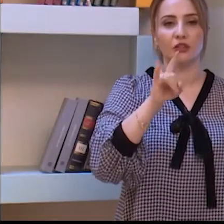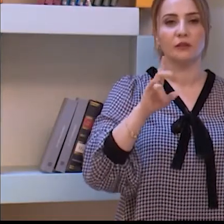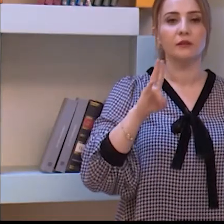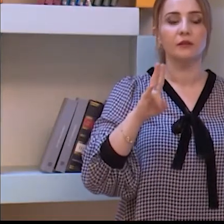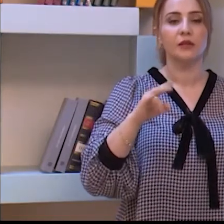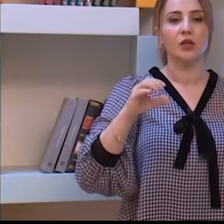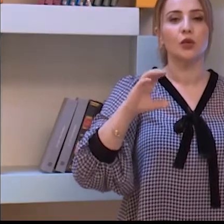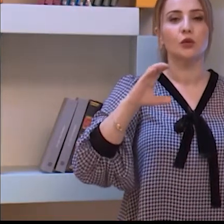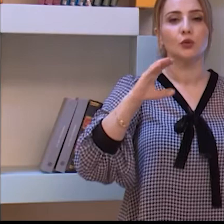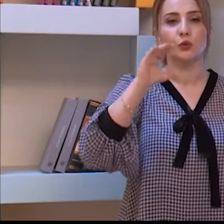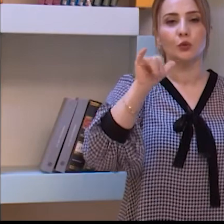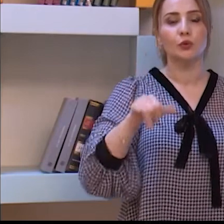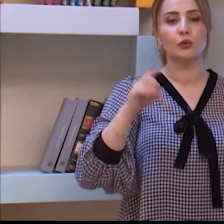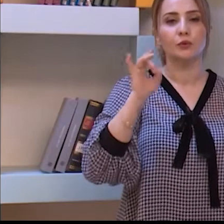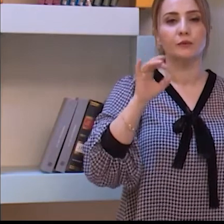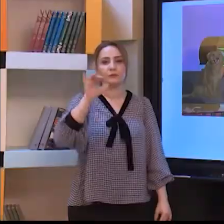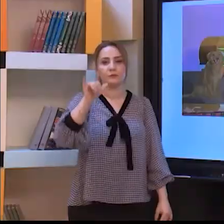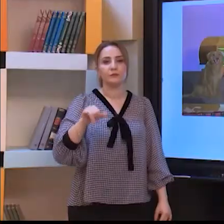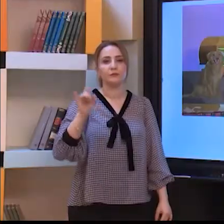maşın, sürür.